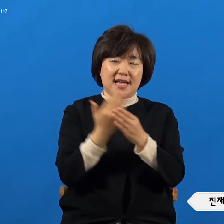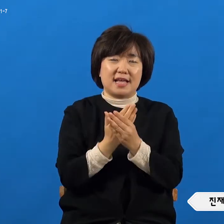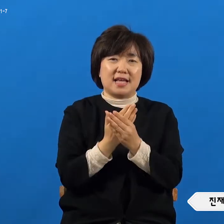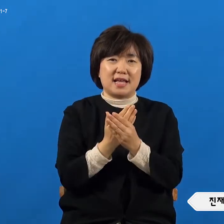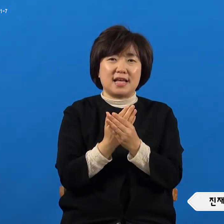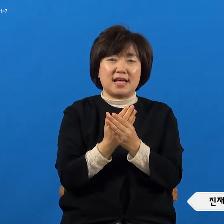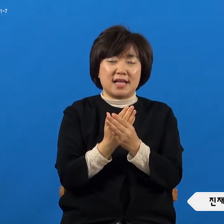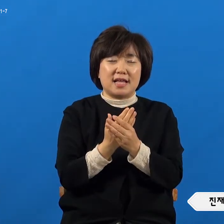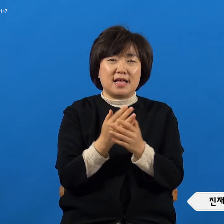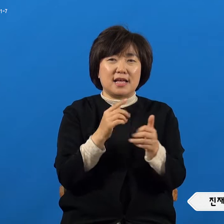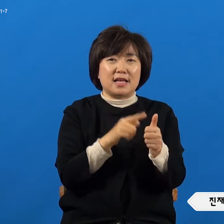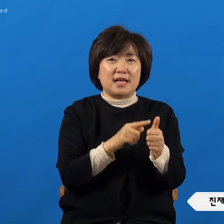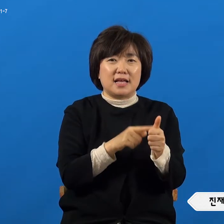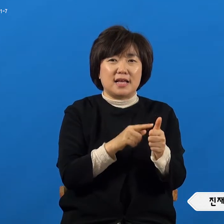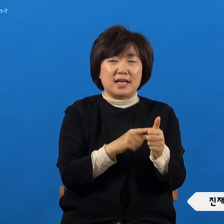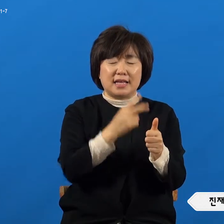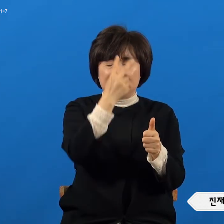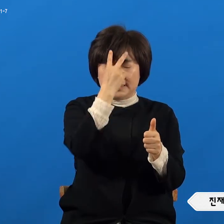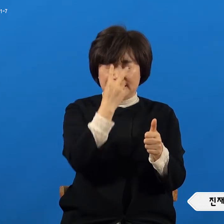그분은